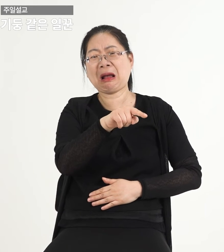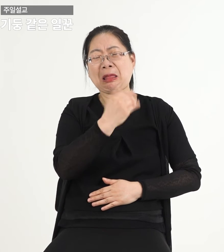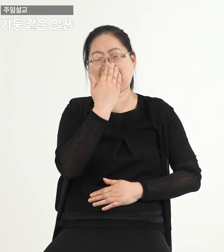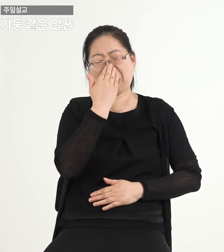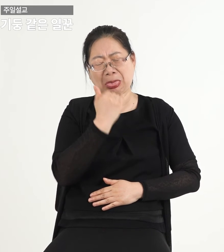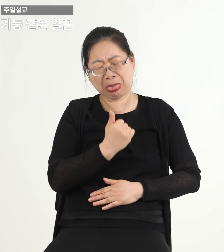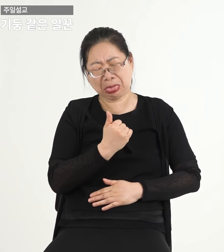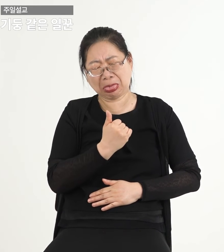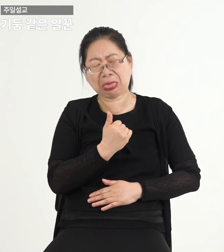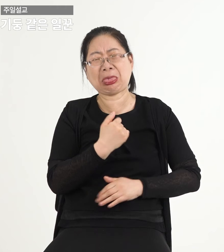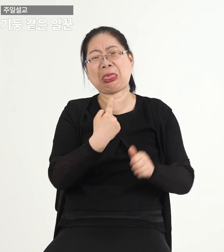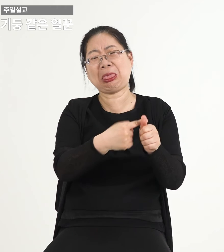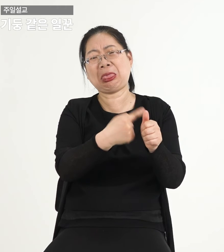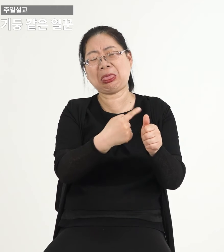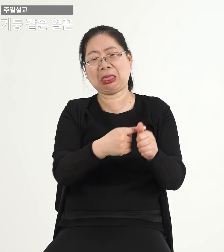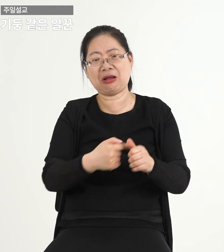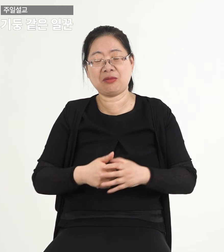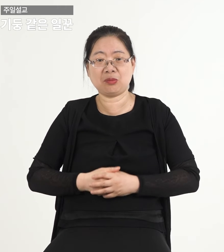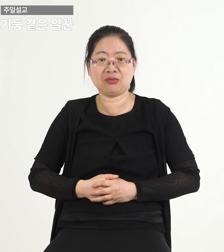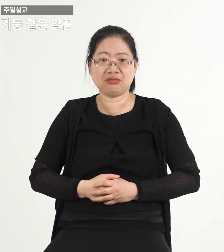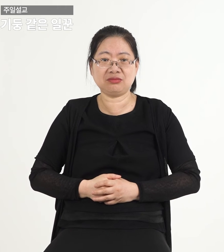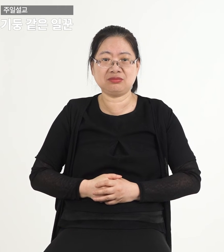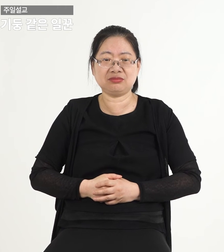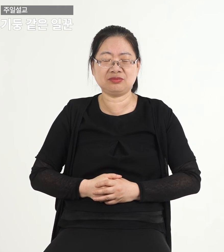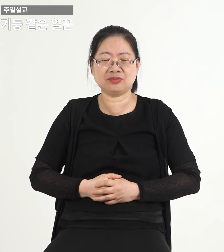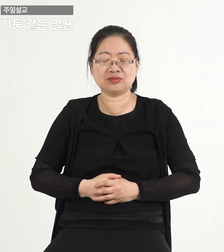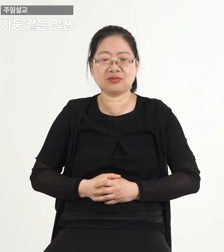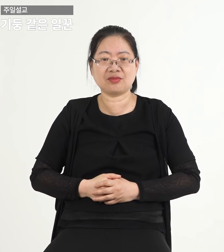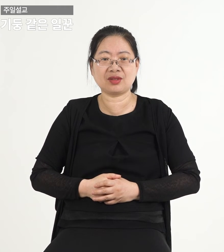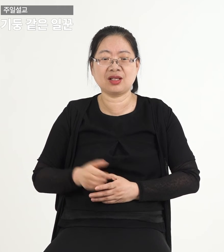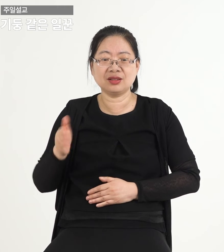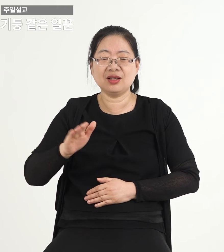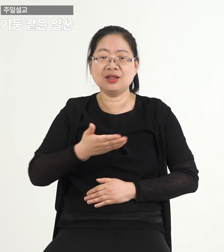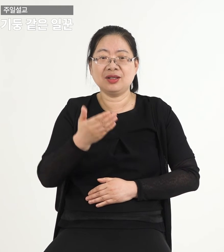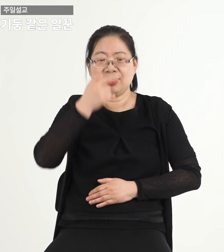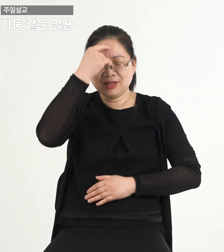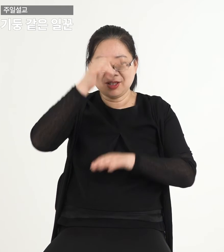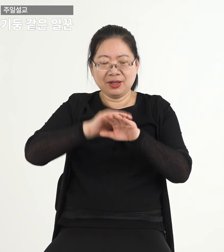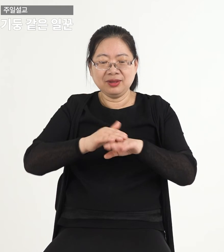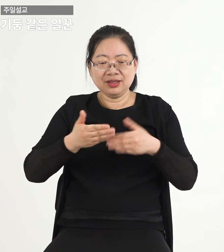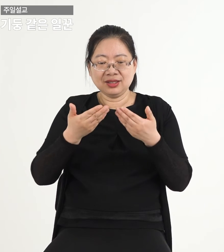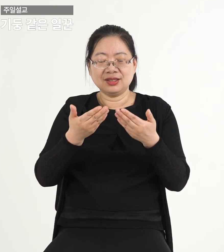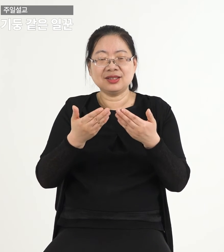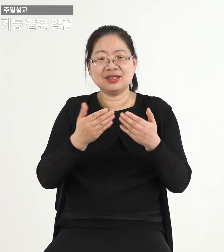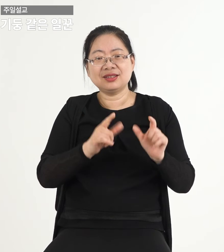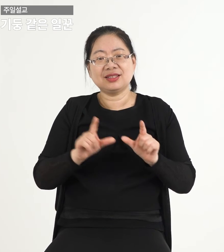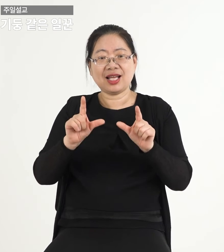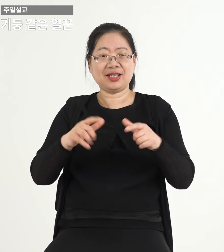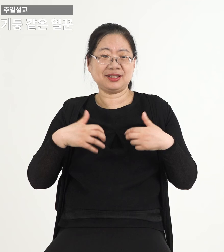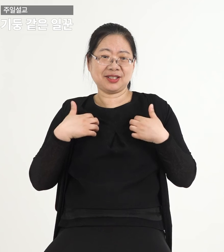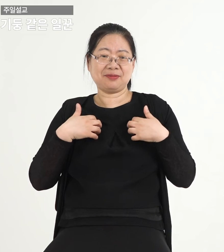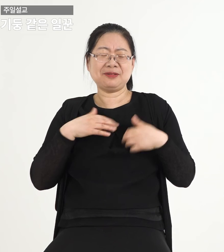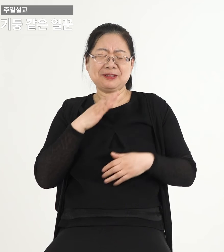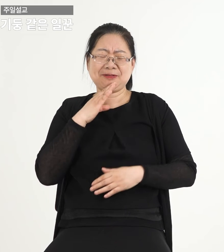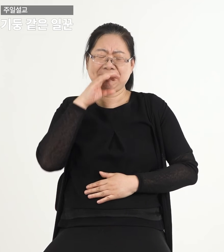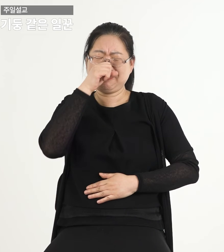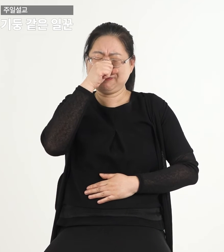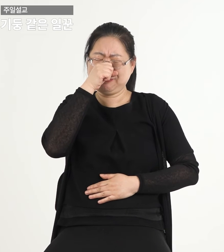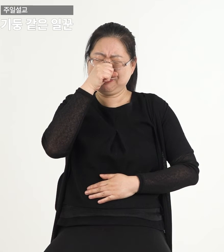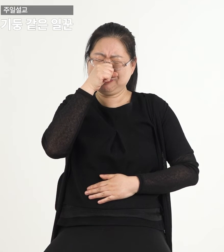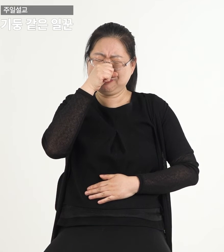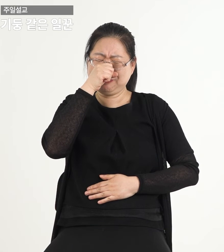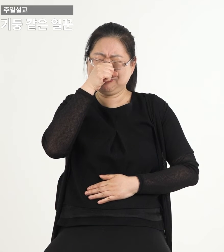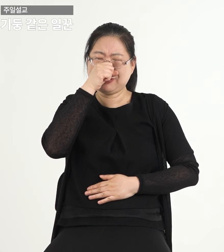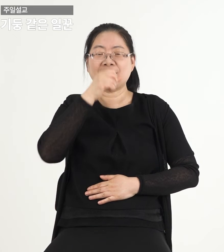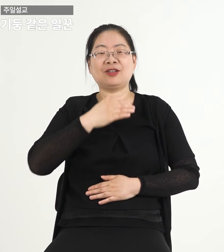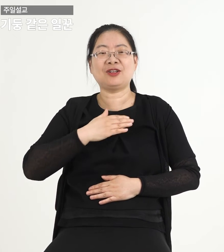살아, 저 사람은. 여러분, 예배 드리며 사는 재미가 얼마나 좋은지